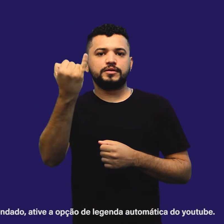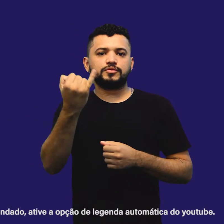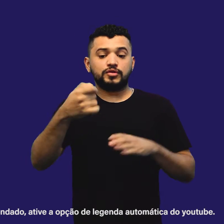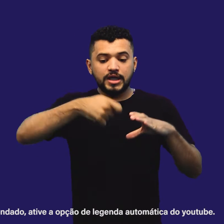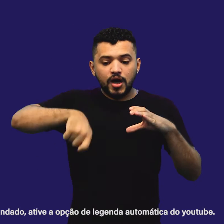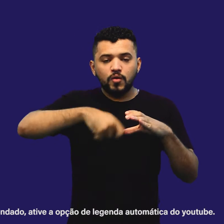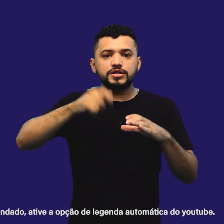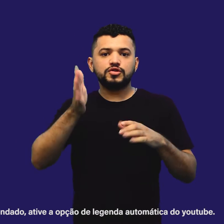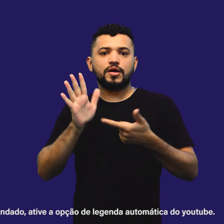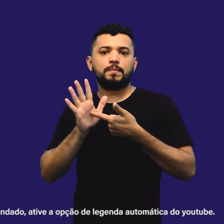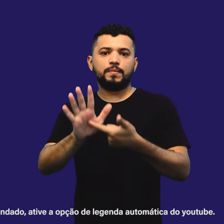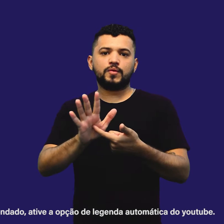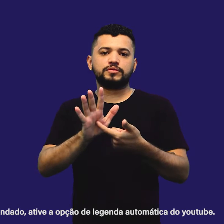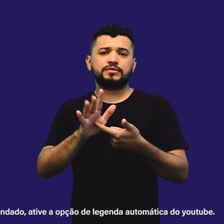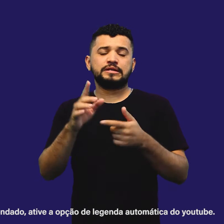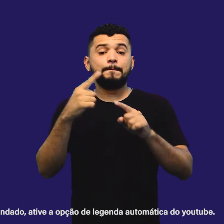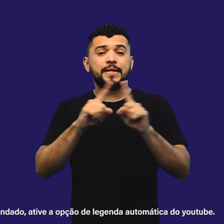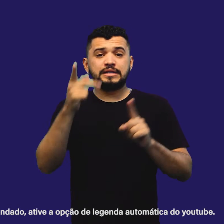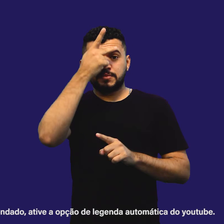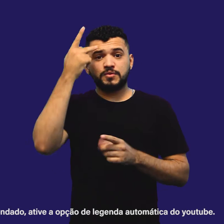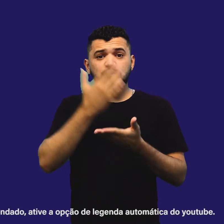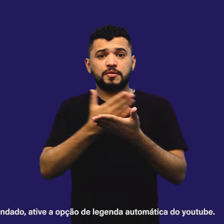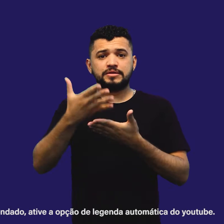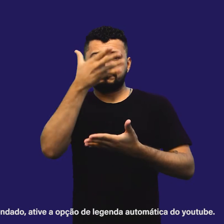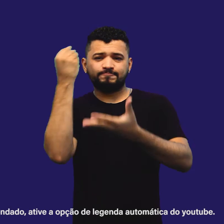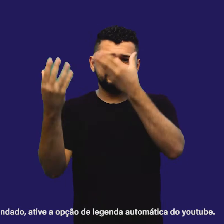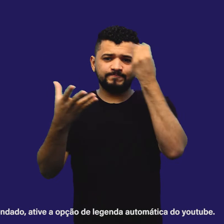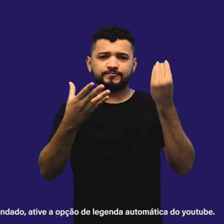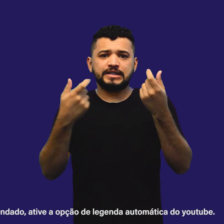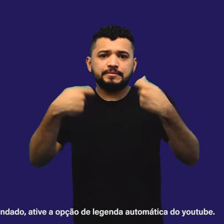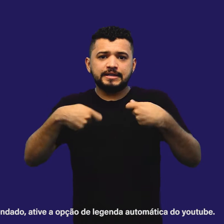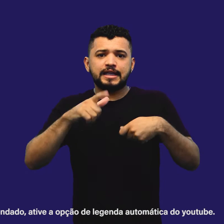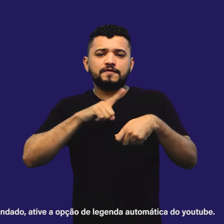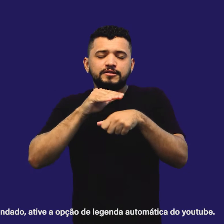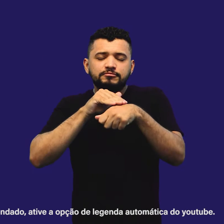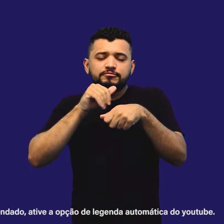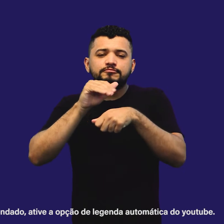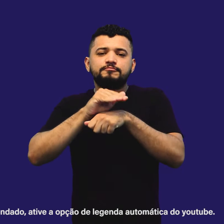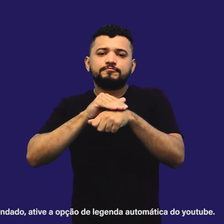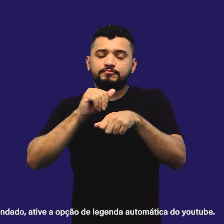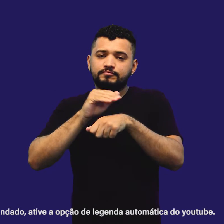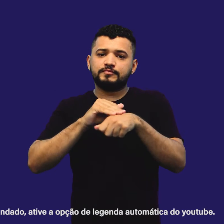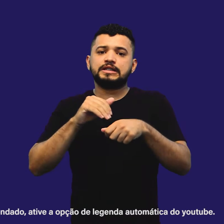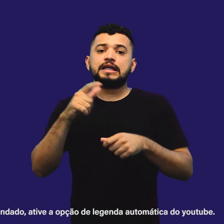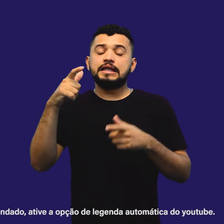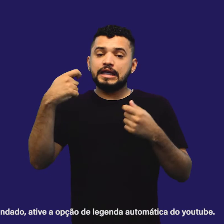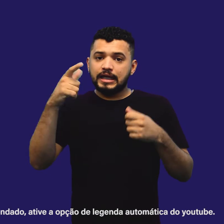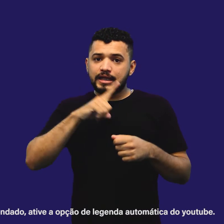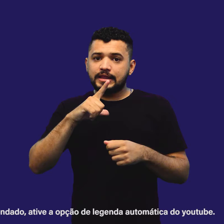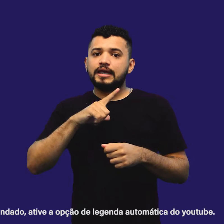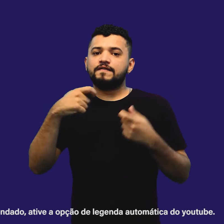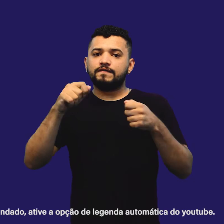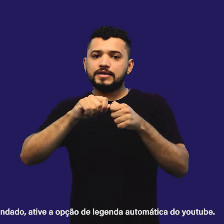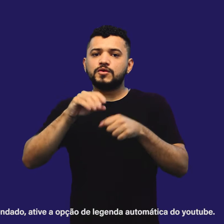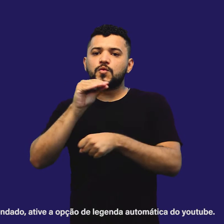já pressupõe isso, só que a gente tinha esquecido esse alimento afetivo, esse alimento feito com cuidado para o outro, né? Mas a gente tinha